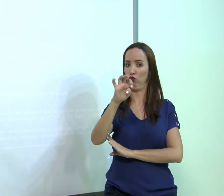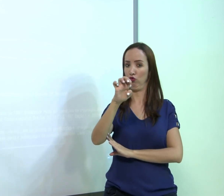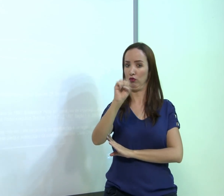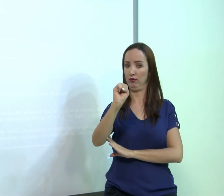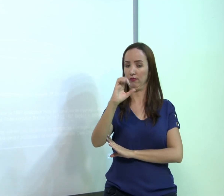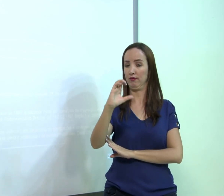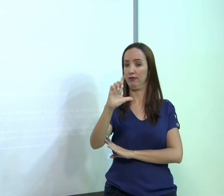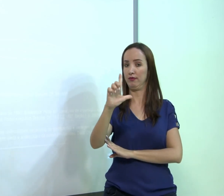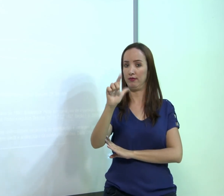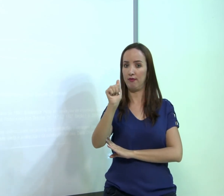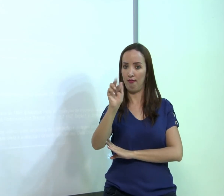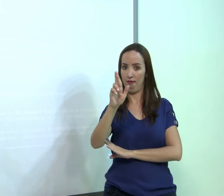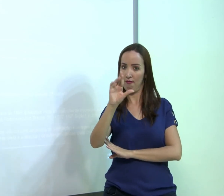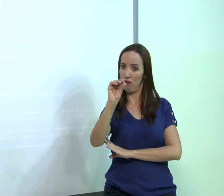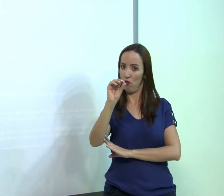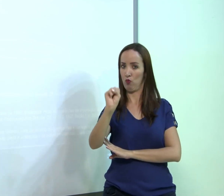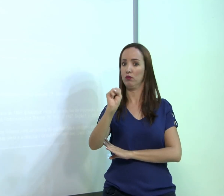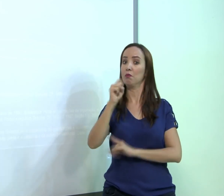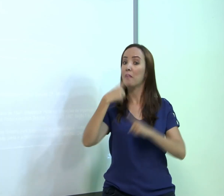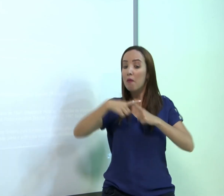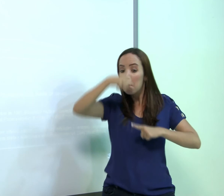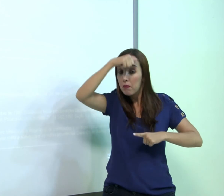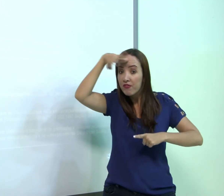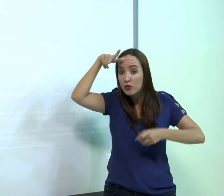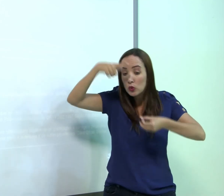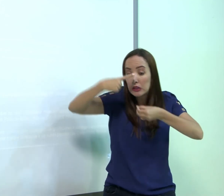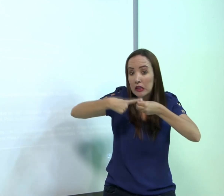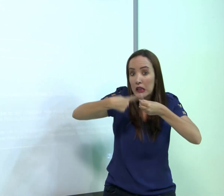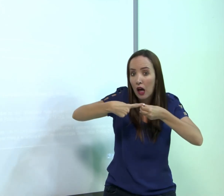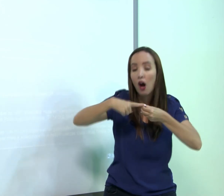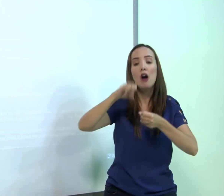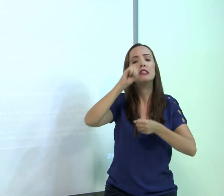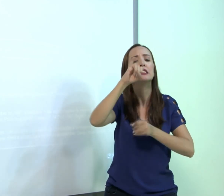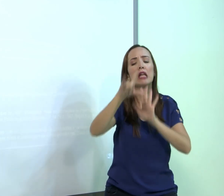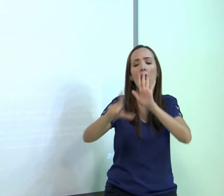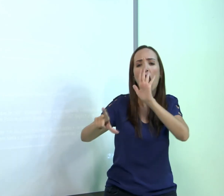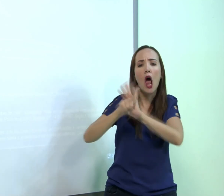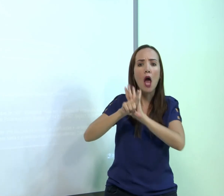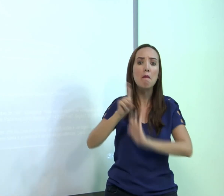MG. Você deve colocar o nome da cidade, Montes Claros.